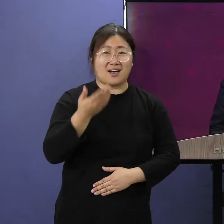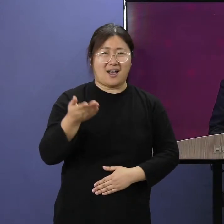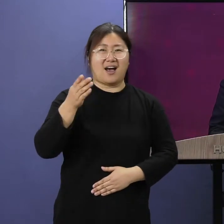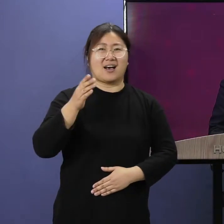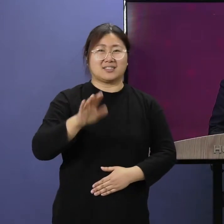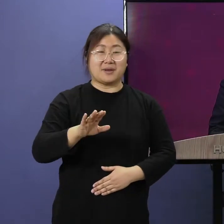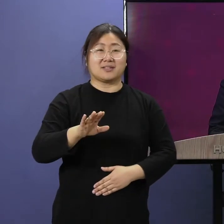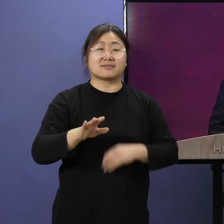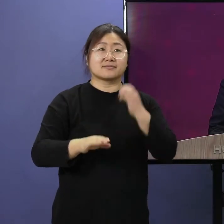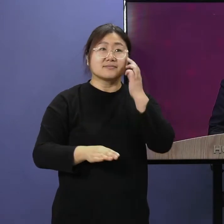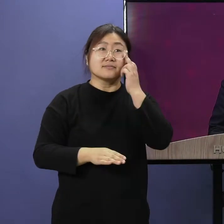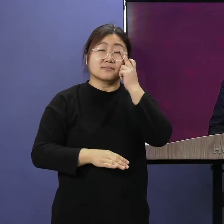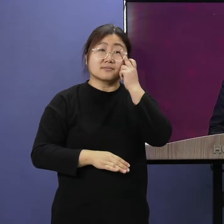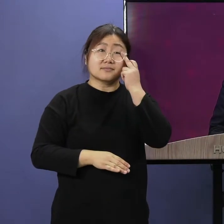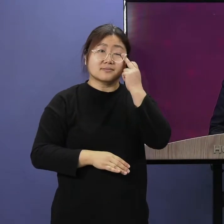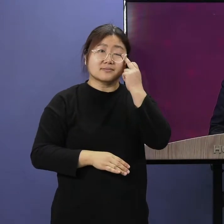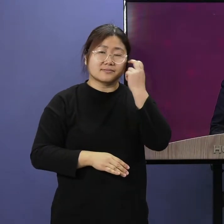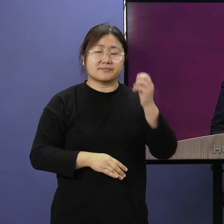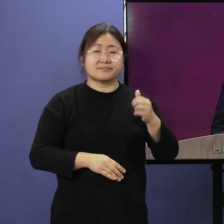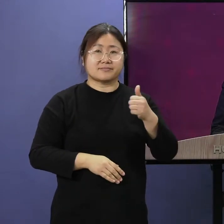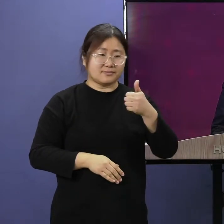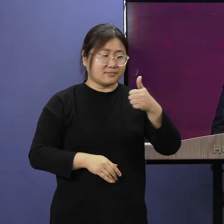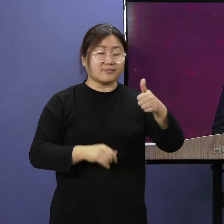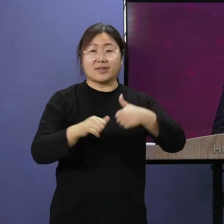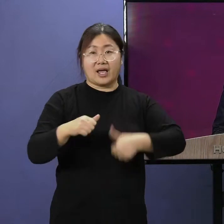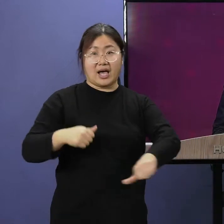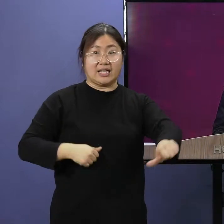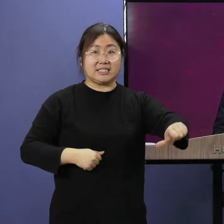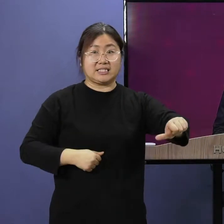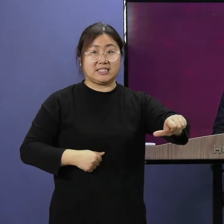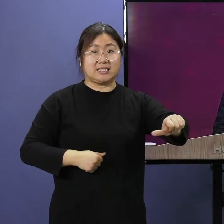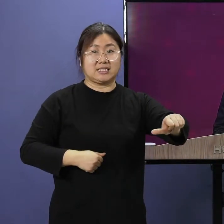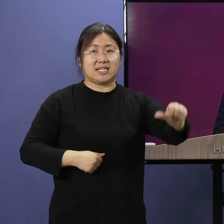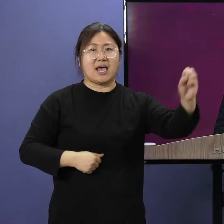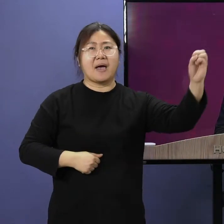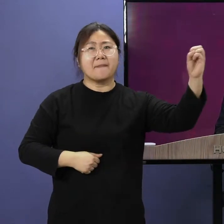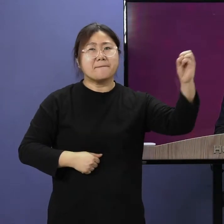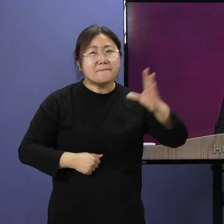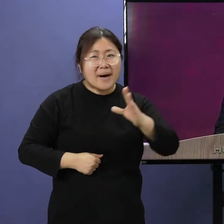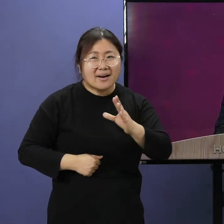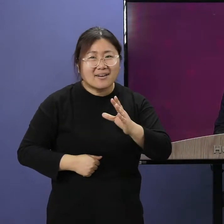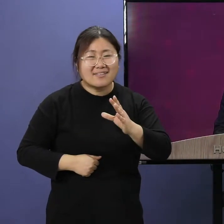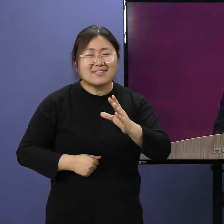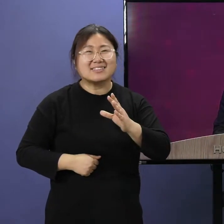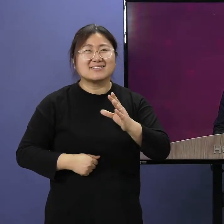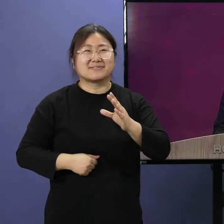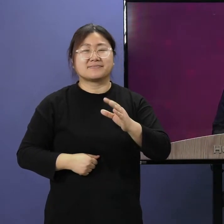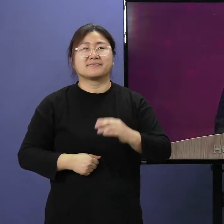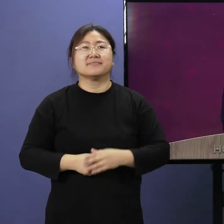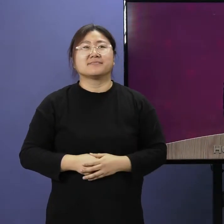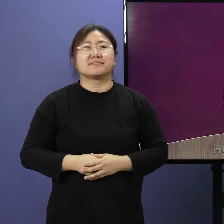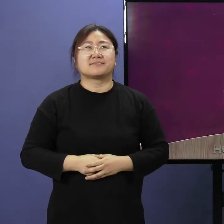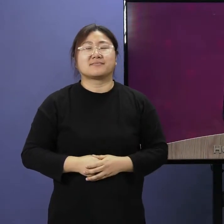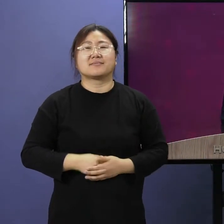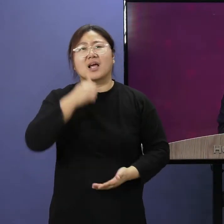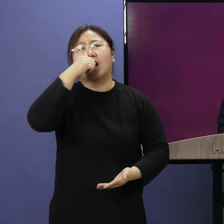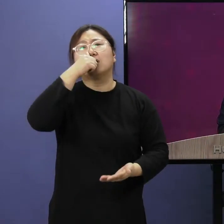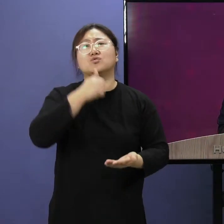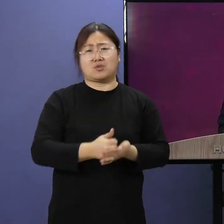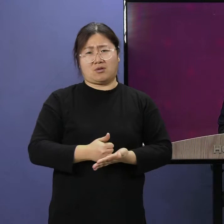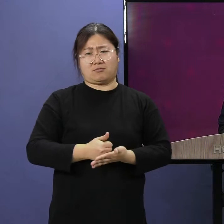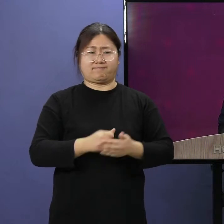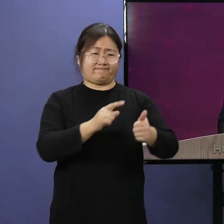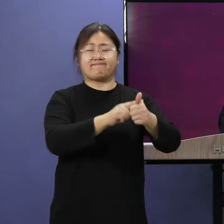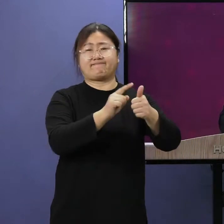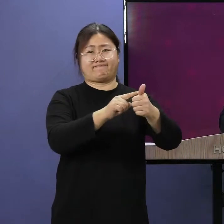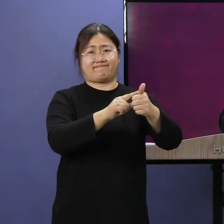그가 결심한 그대로 아버지에게 토시지 않아 틀리지 않고 그대로 얘기합니다. 죄 지었어요.